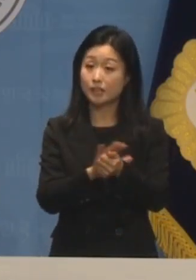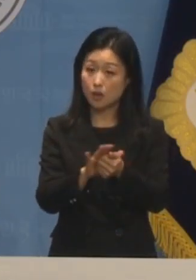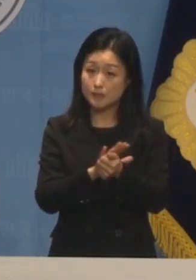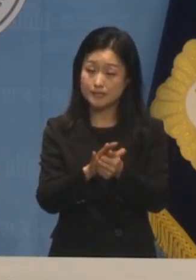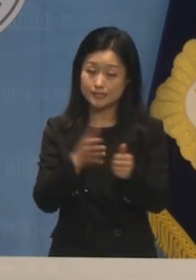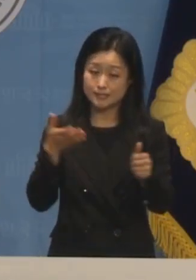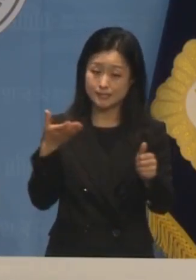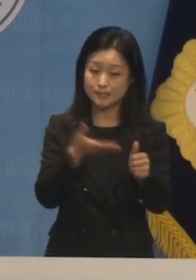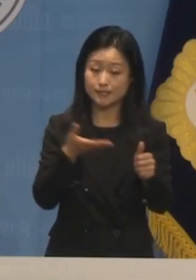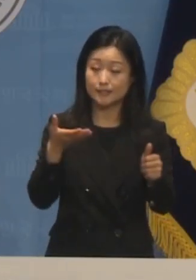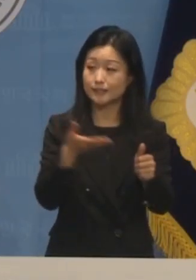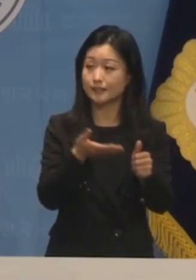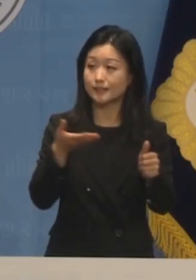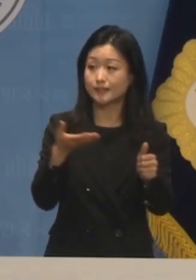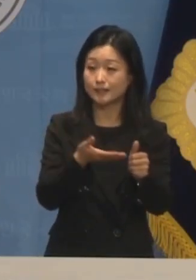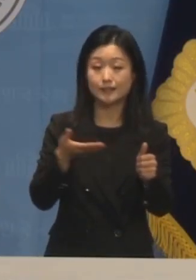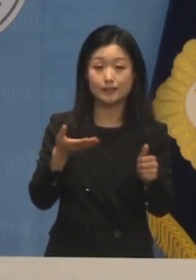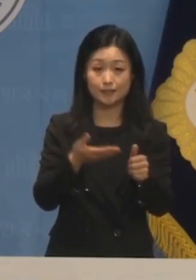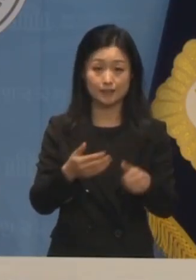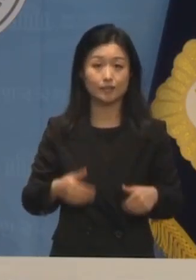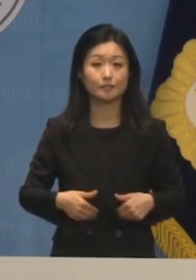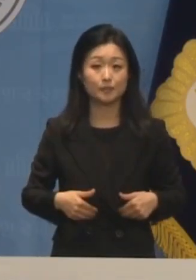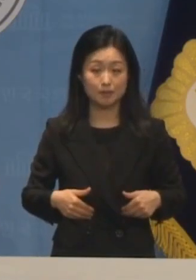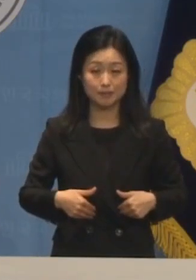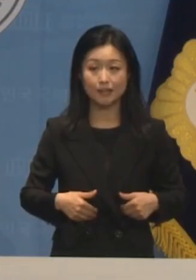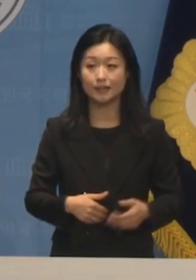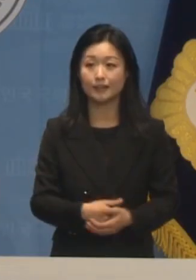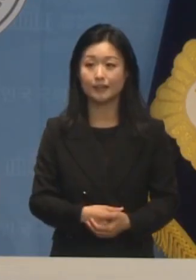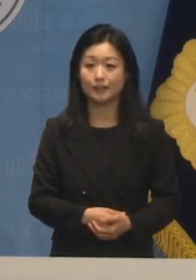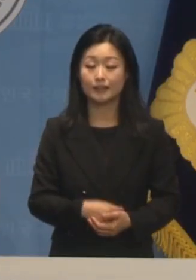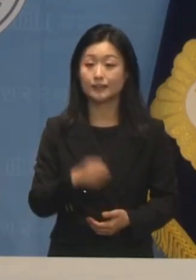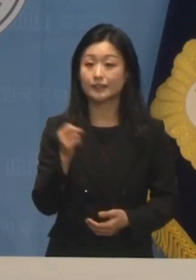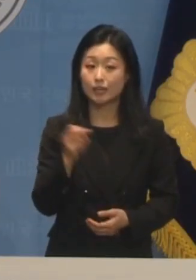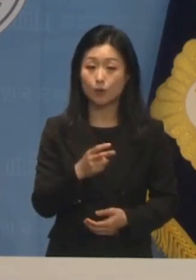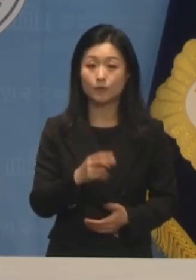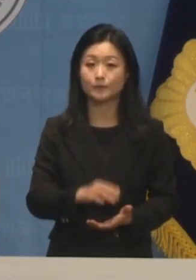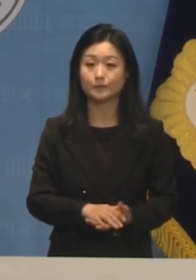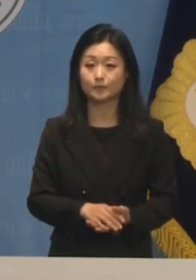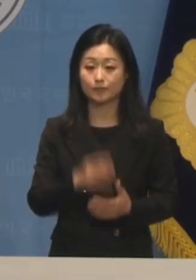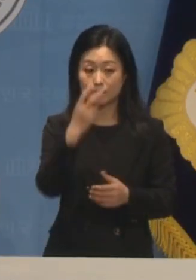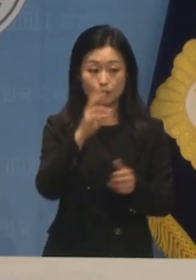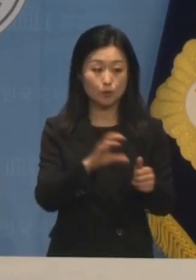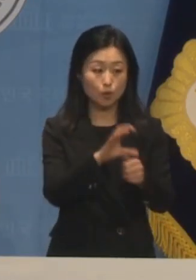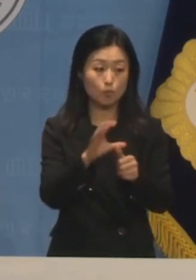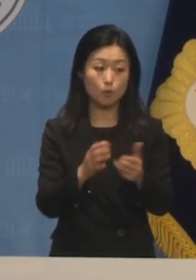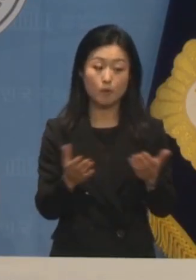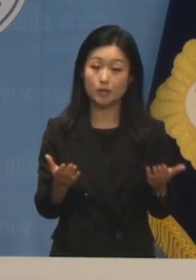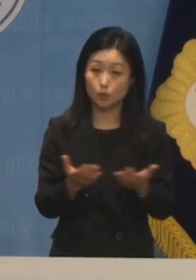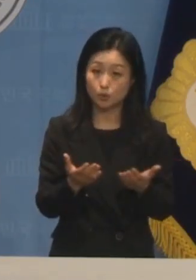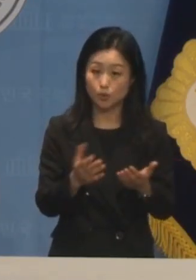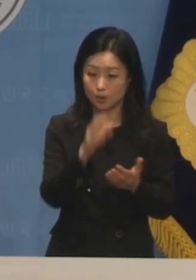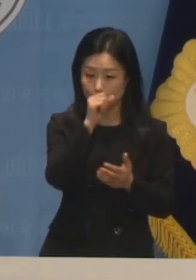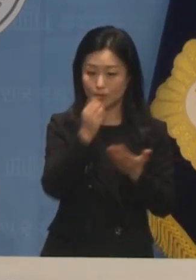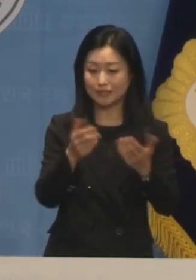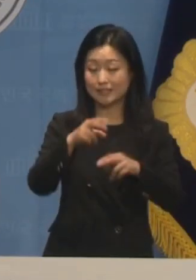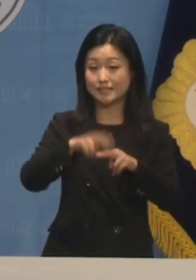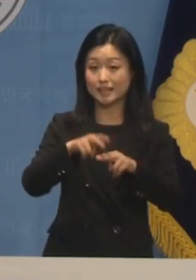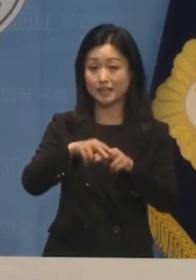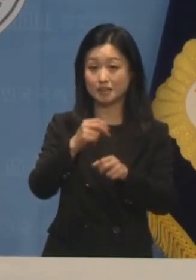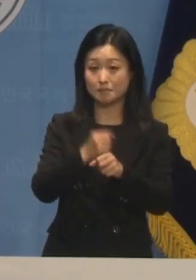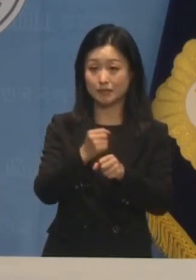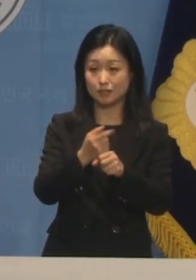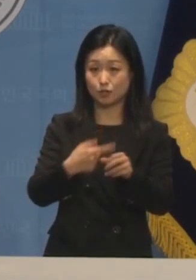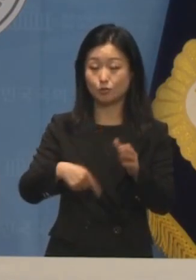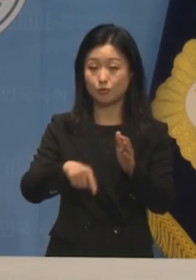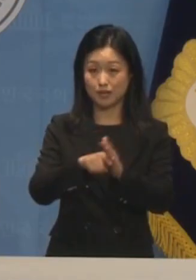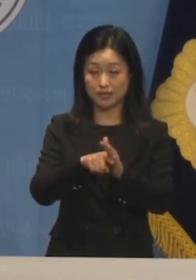공급 체계를 반드시 만들어야 합니다. 그리고 그 시작은 돌봄 노동이 좋은 일자리가 될 수 있도록